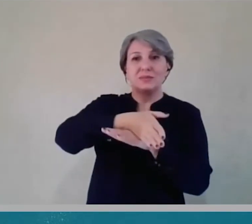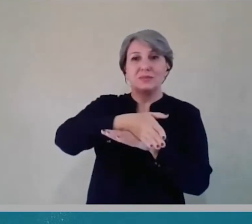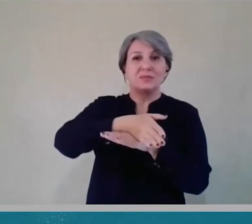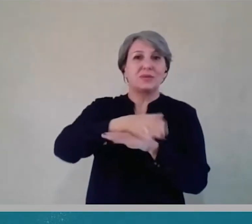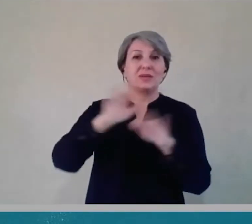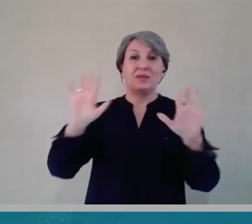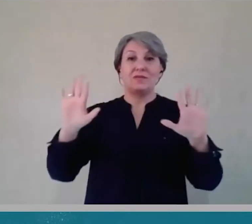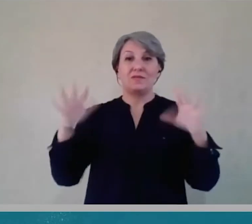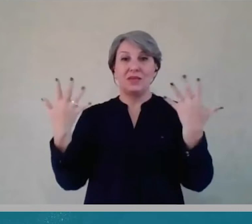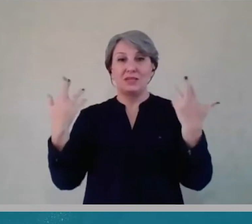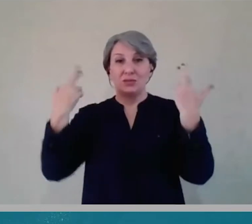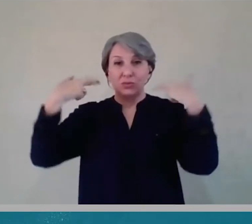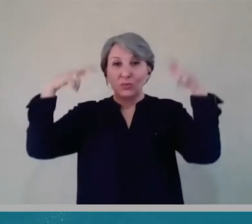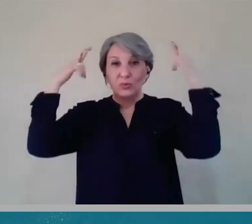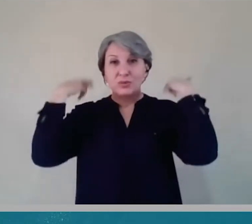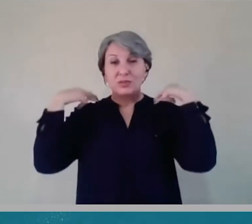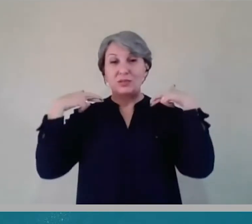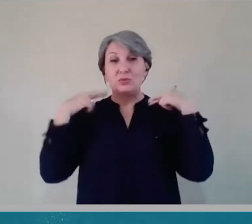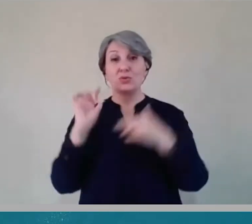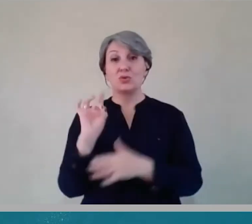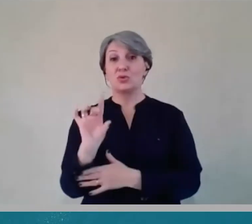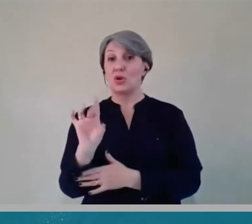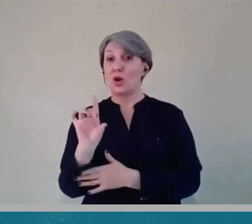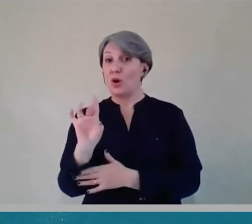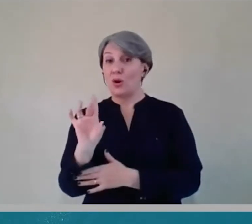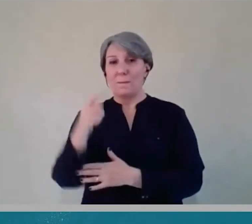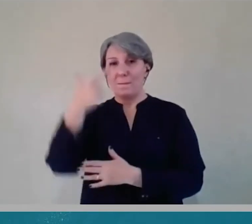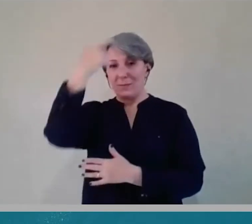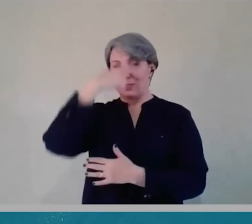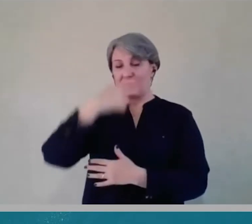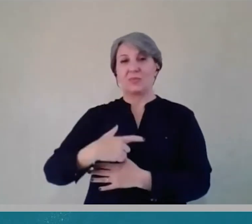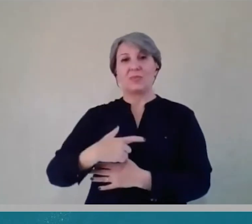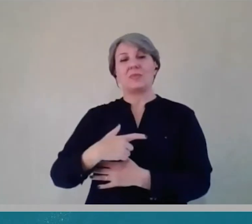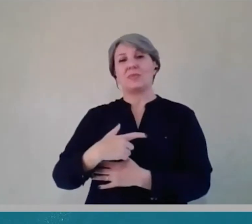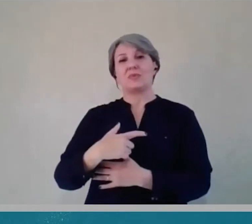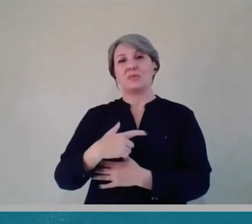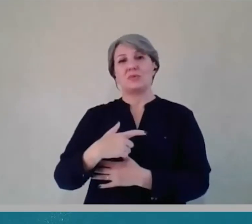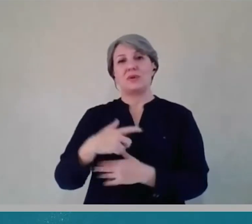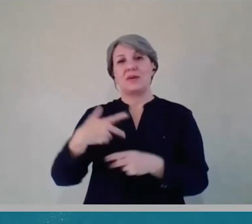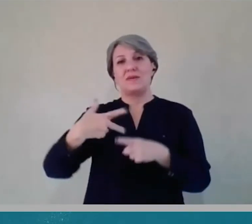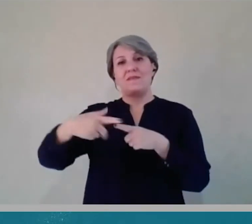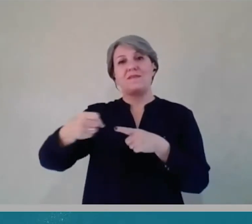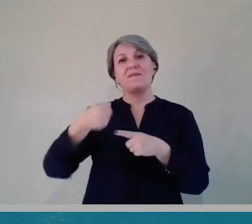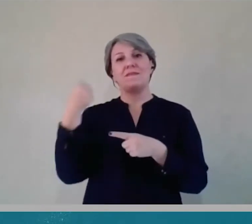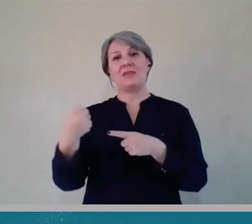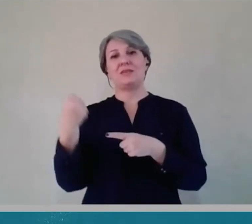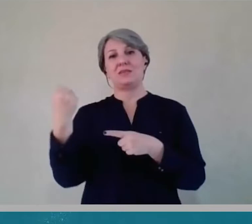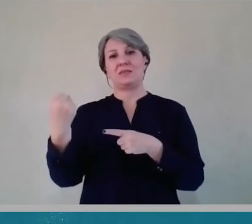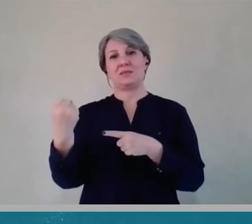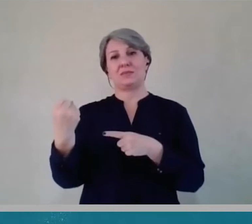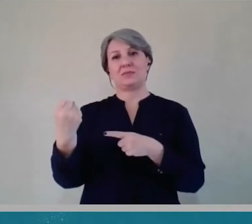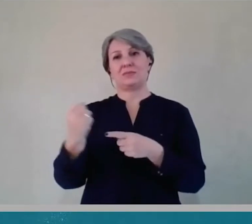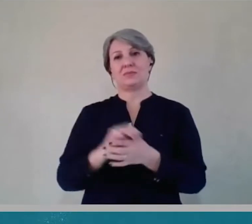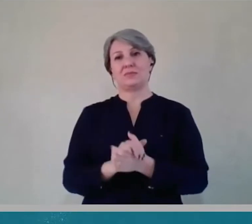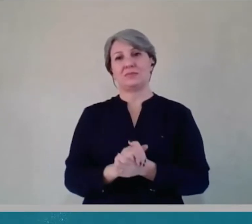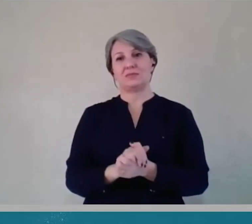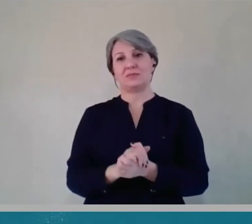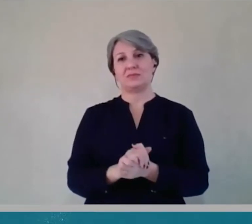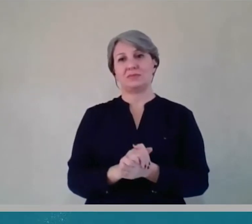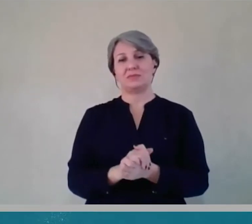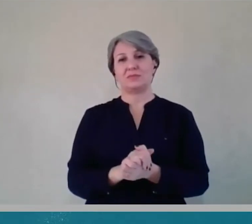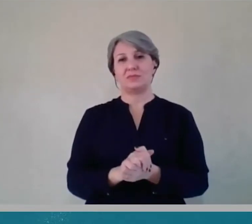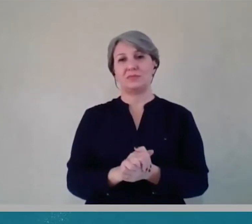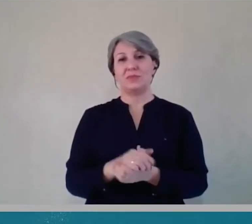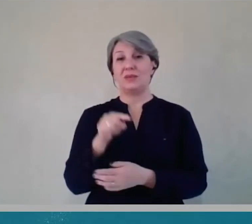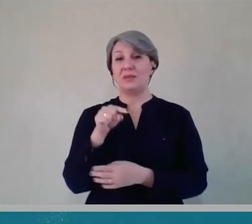todos os cristãos, só os vencedores. Portanto, irmãos, esse é o galardão. essa recompensa. É isso que nos motiva a